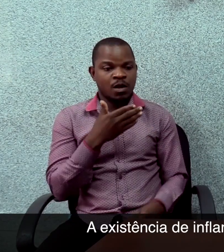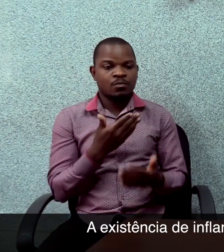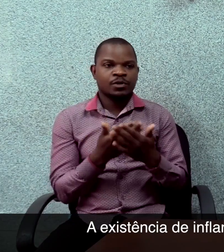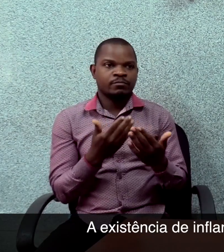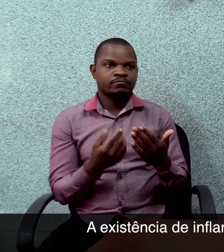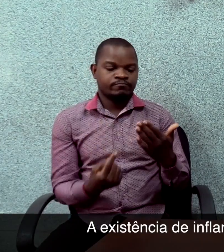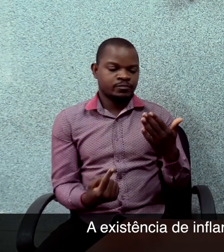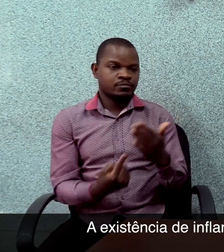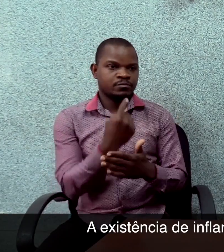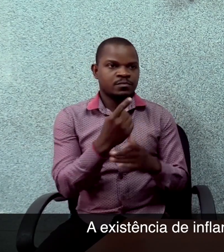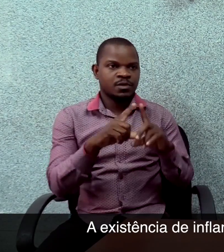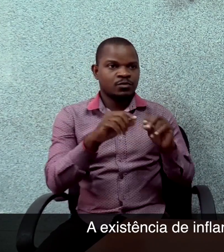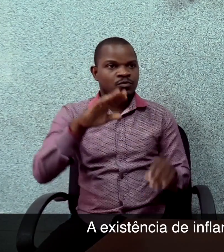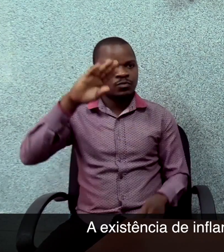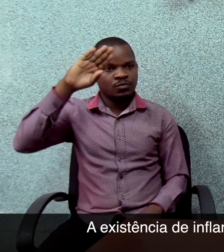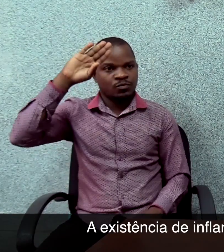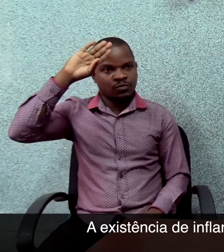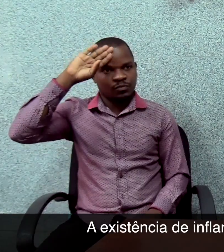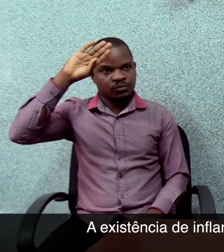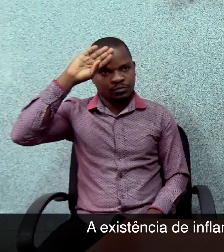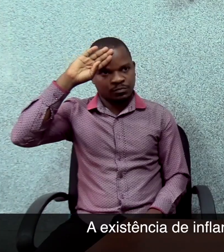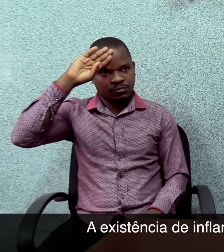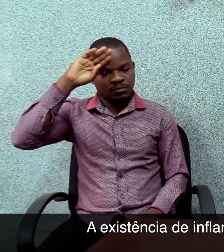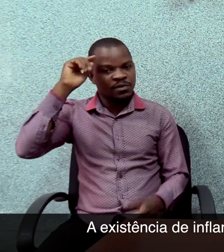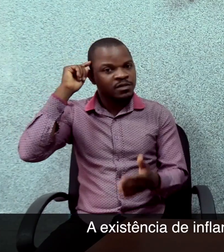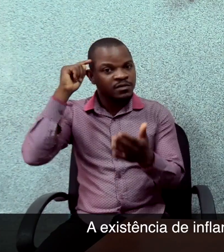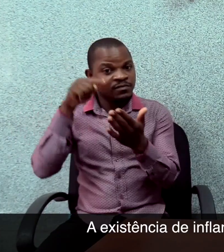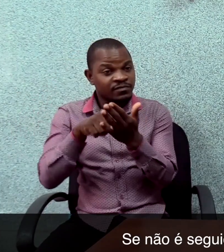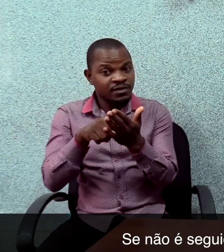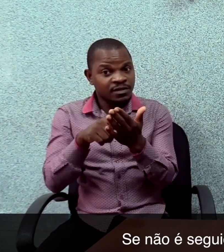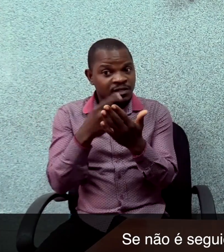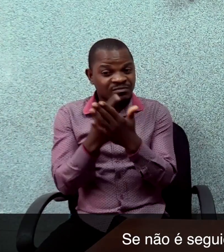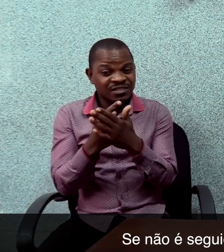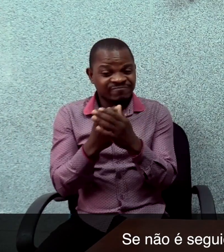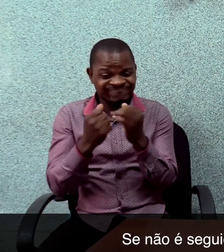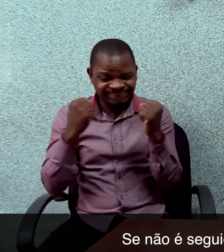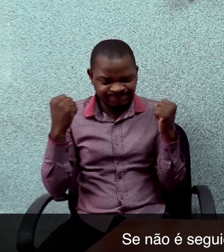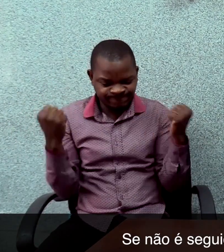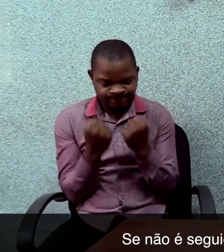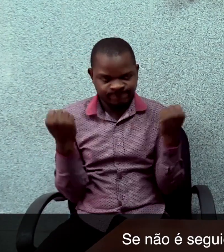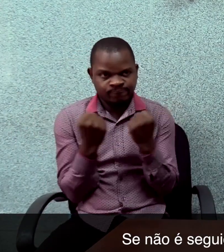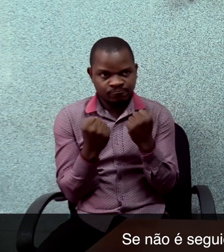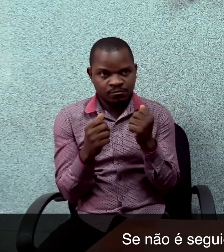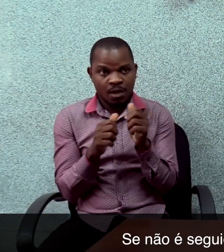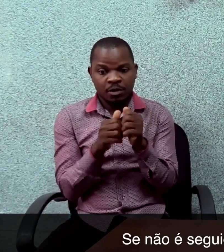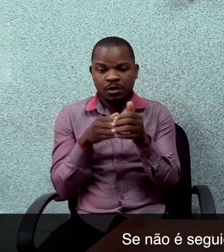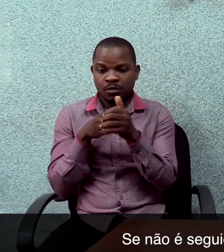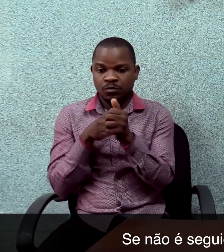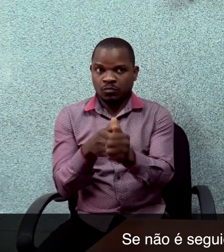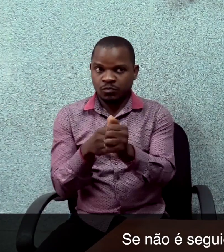doenças inflamatórias, são pré-aviso que, se não é seguido